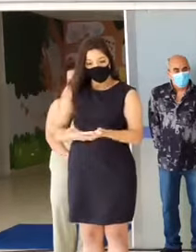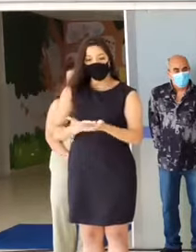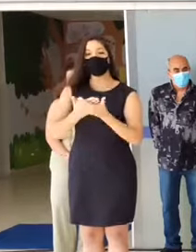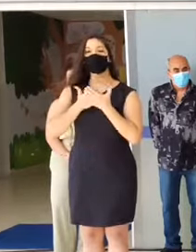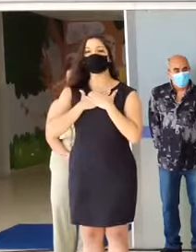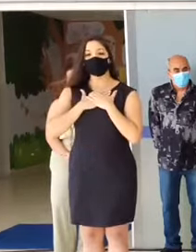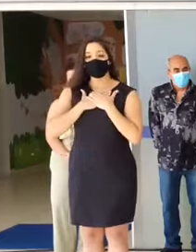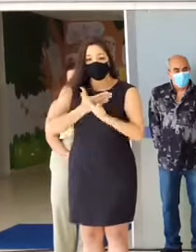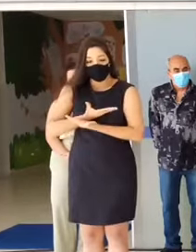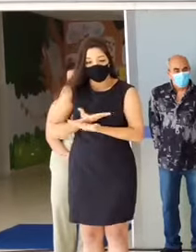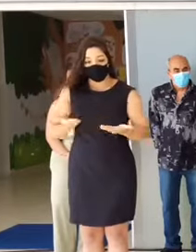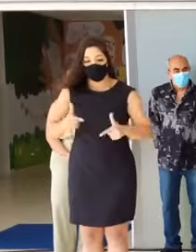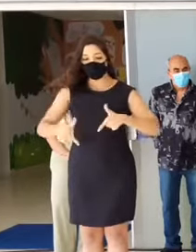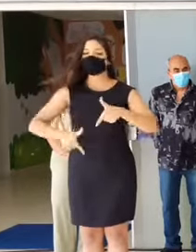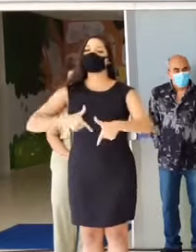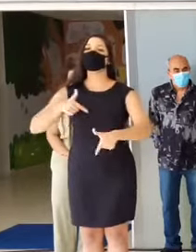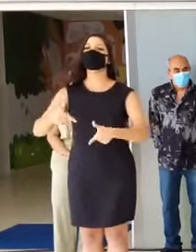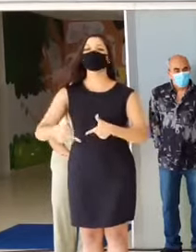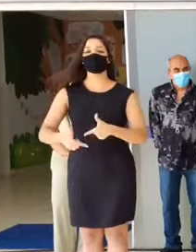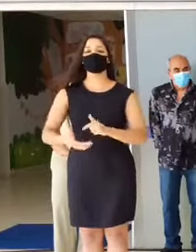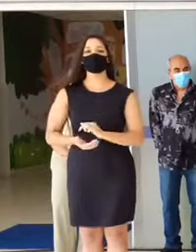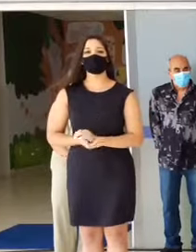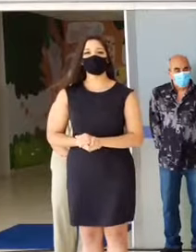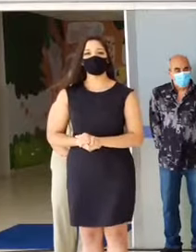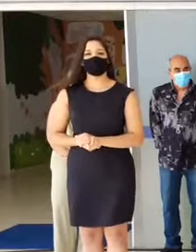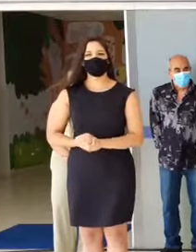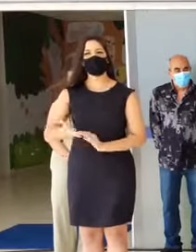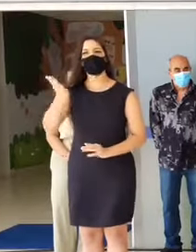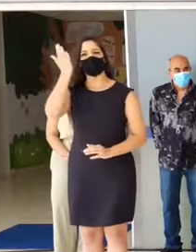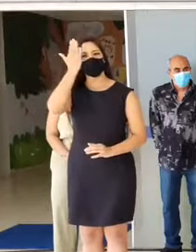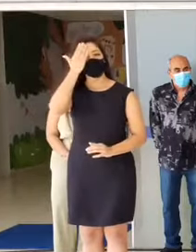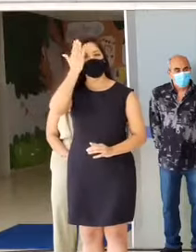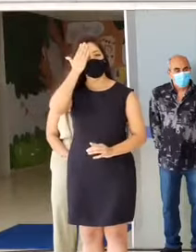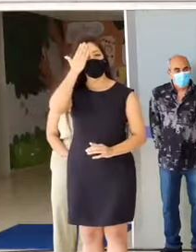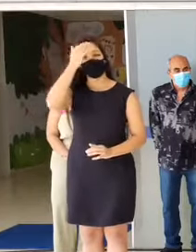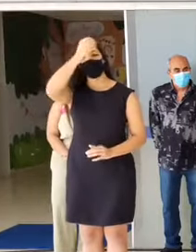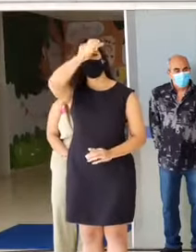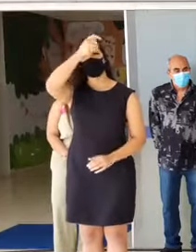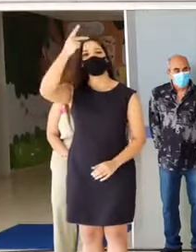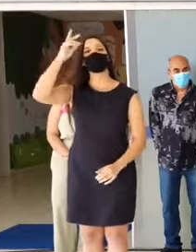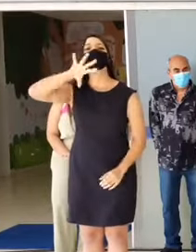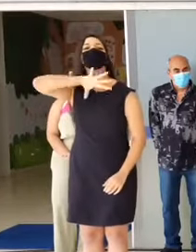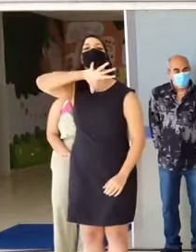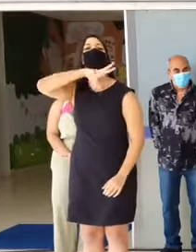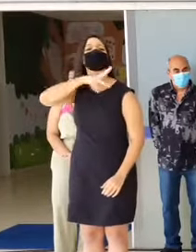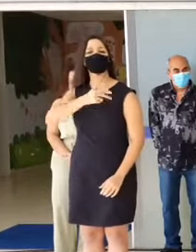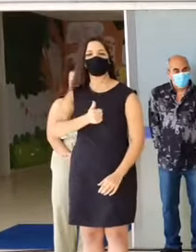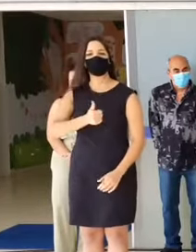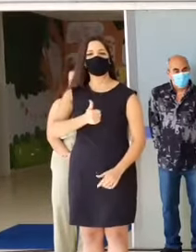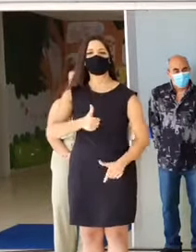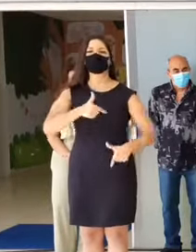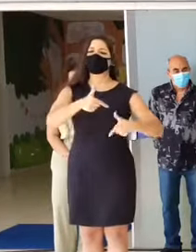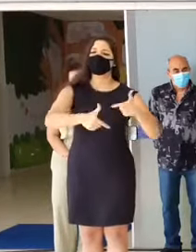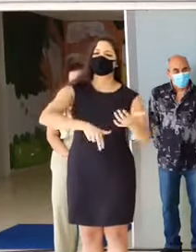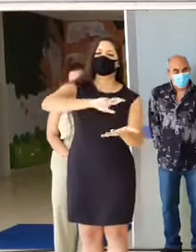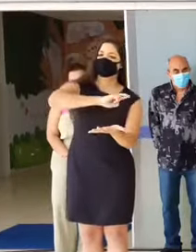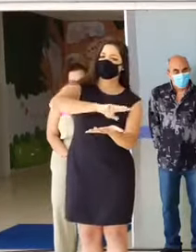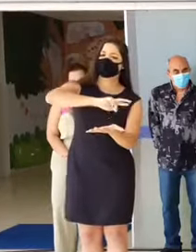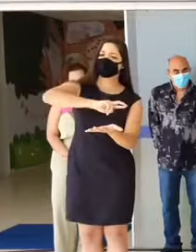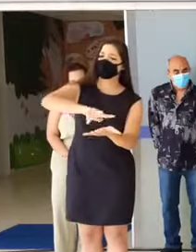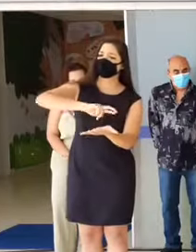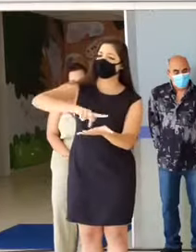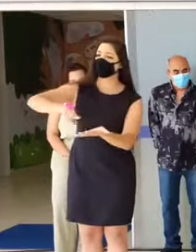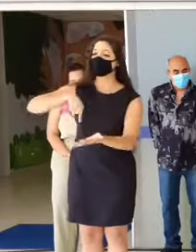depositada mais uma vez em nosso trabalho. Tenha certeza, prefeito Adeon, que como em outras empreitadas, faremos